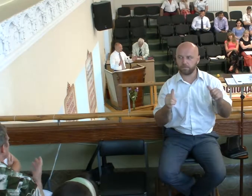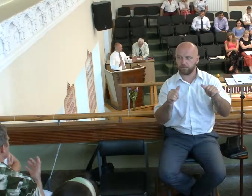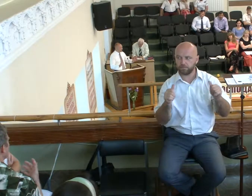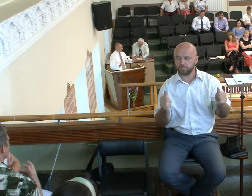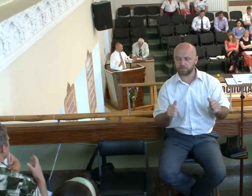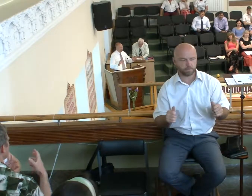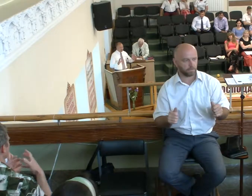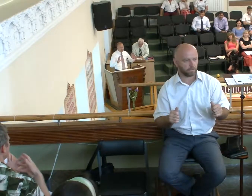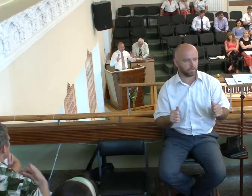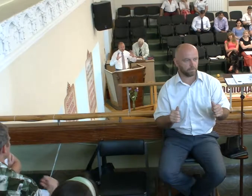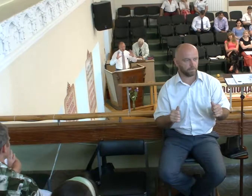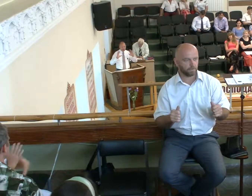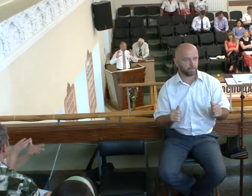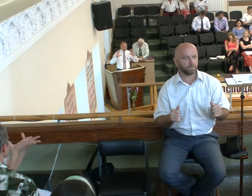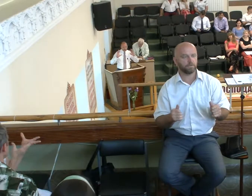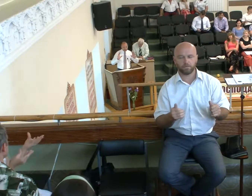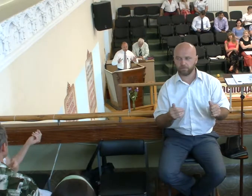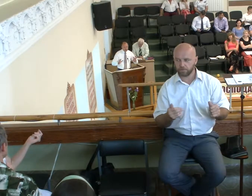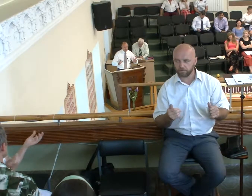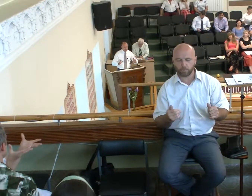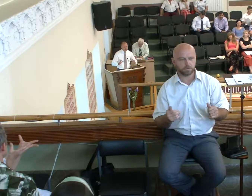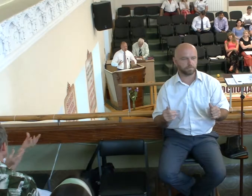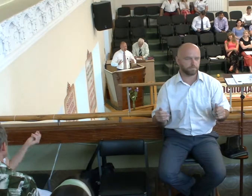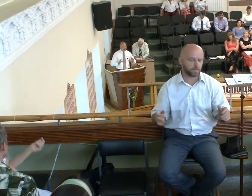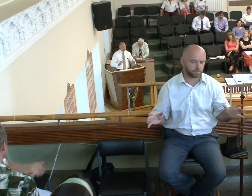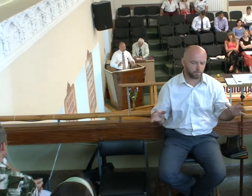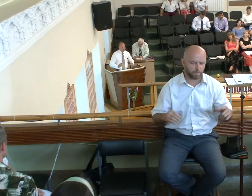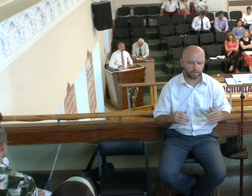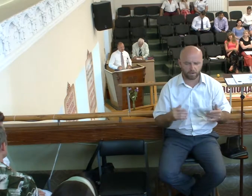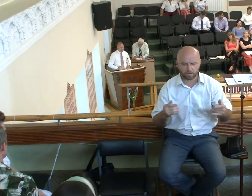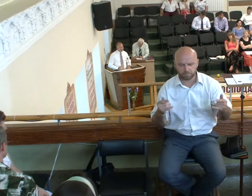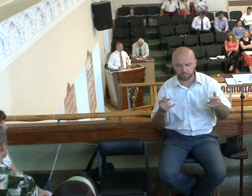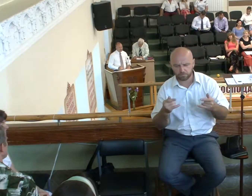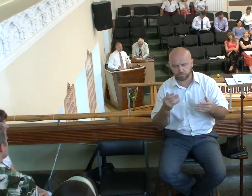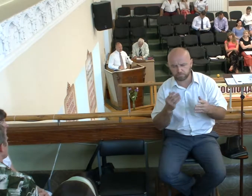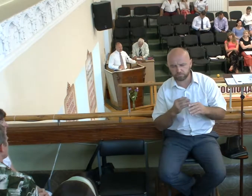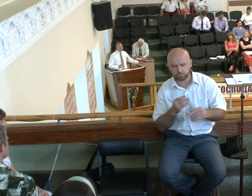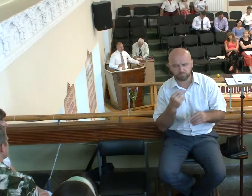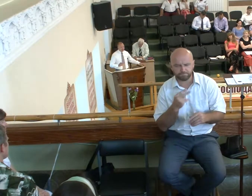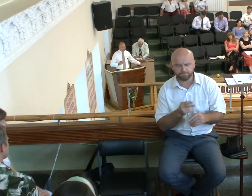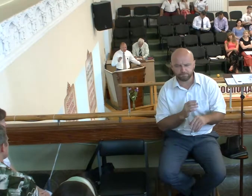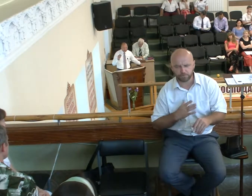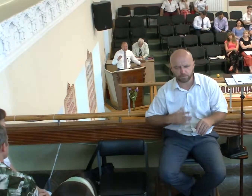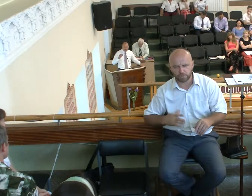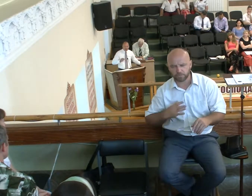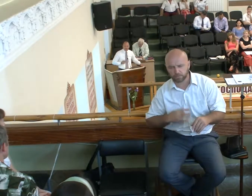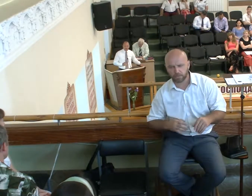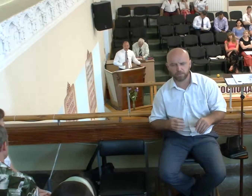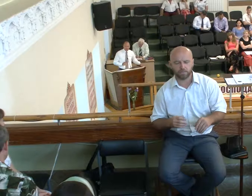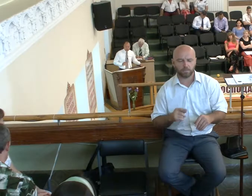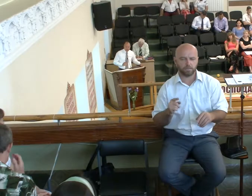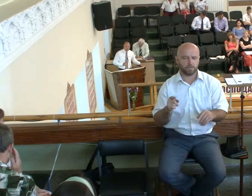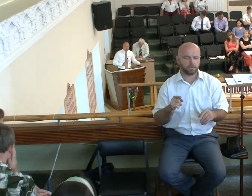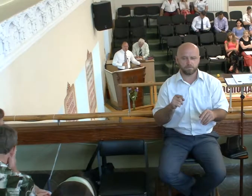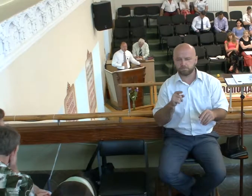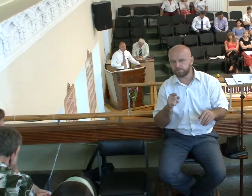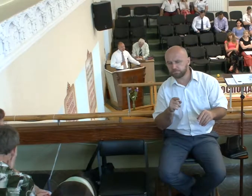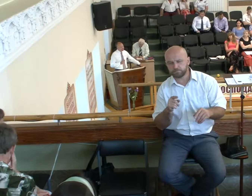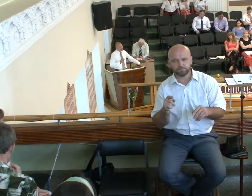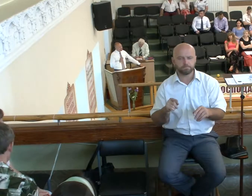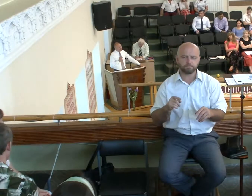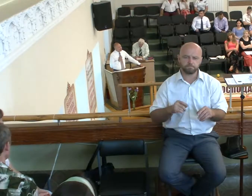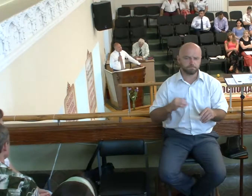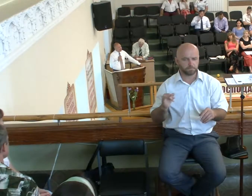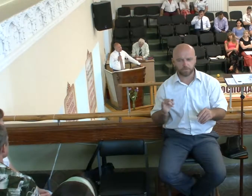Все приходили для того, чтобы посмотреть этот фильм. Очень интересный фильм. И благодаря этому фильму